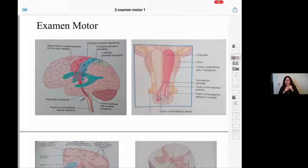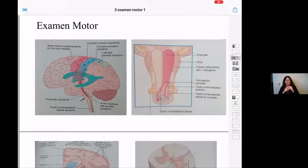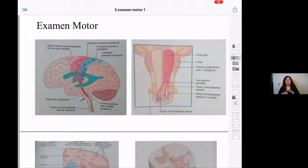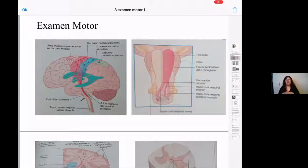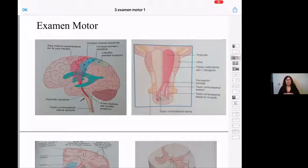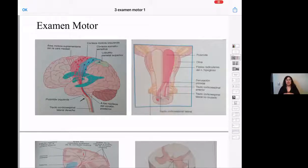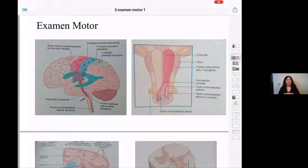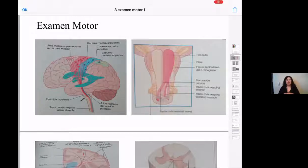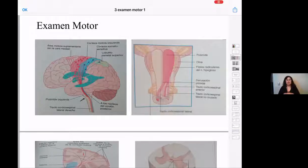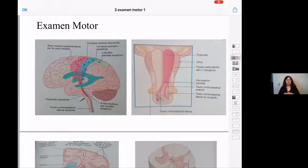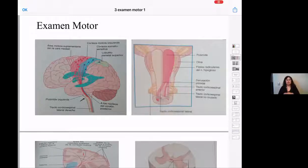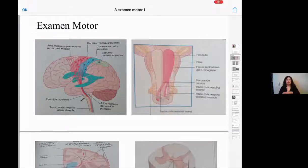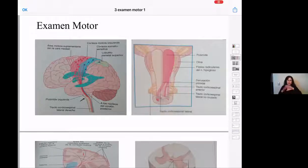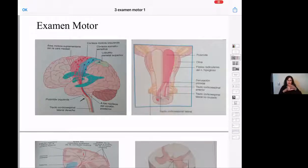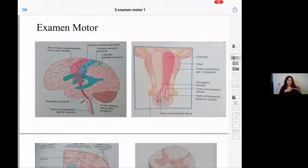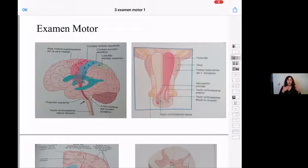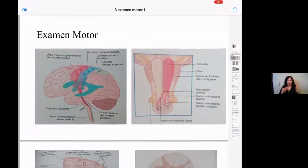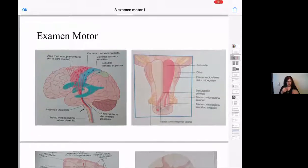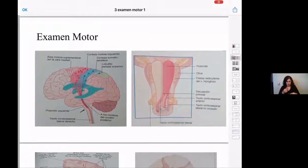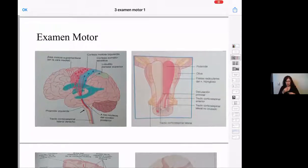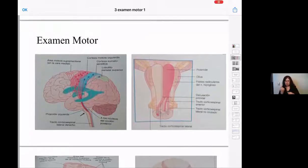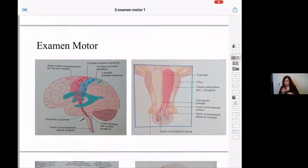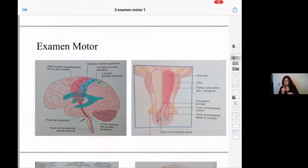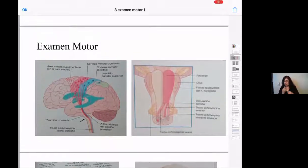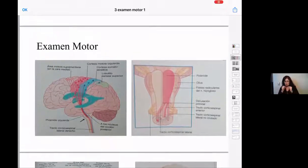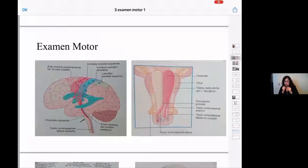¿De acuerdo? Y es lo que se puede ver